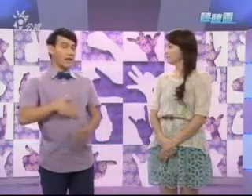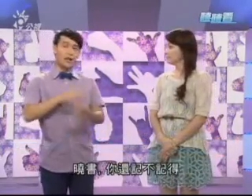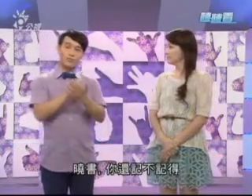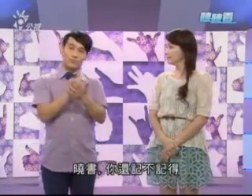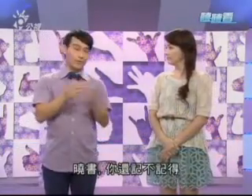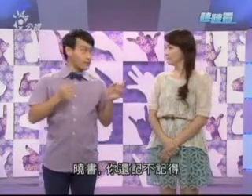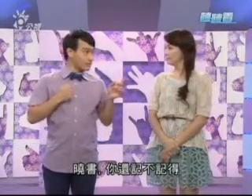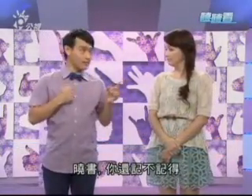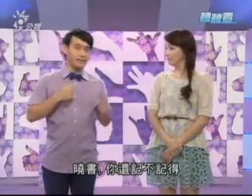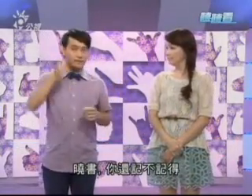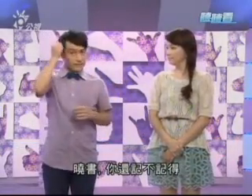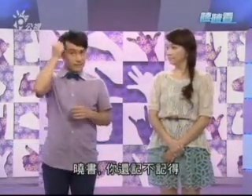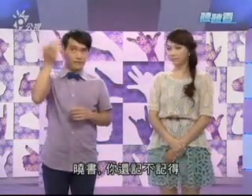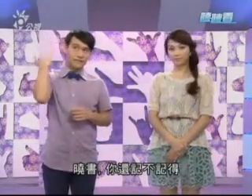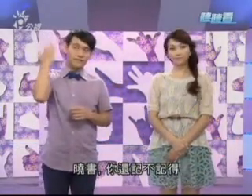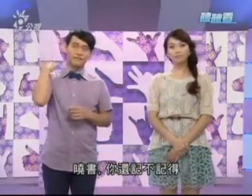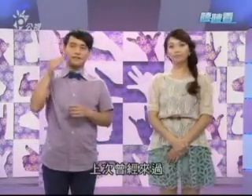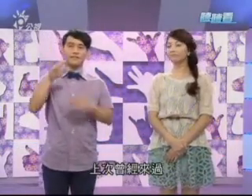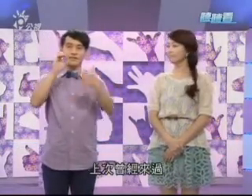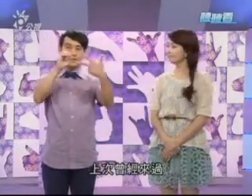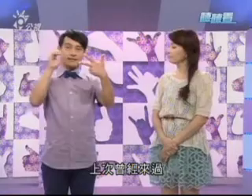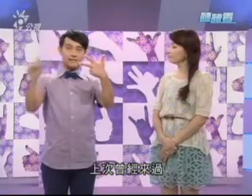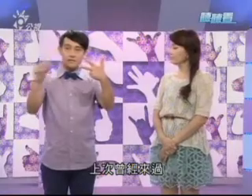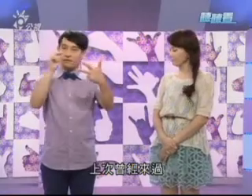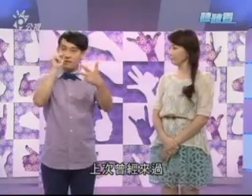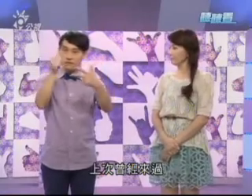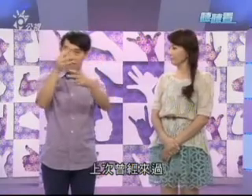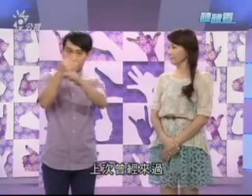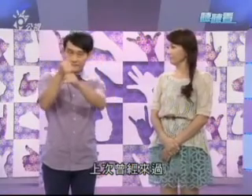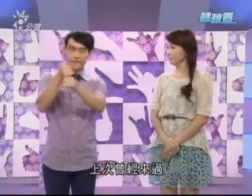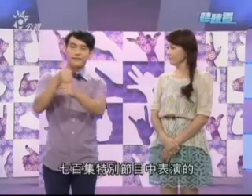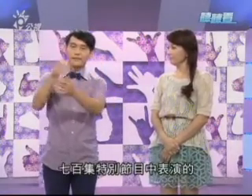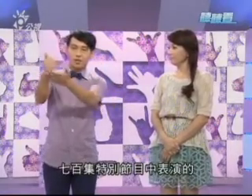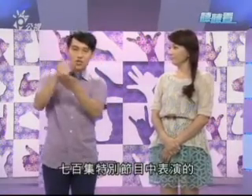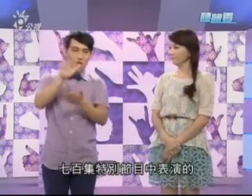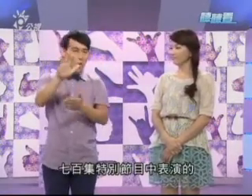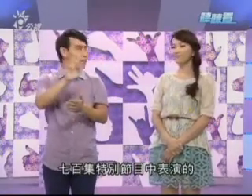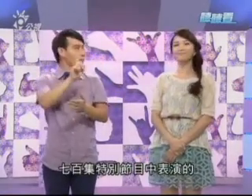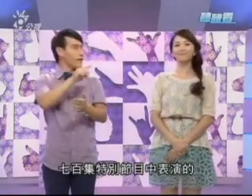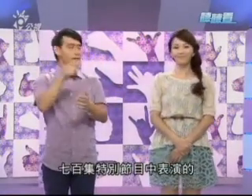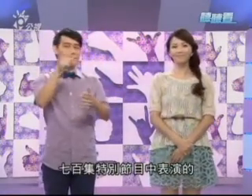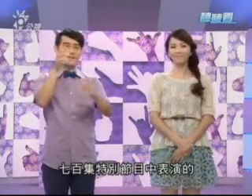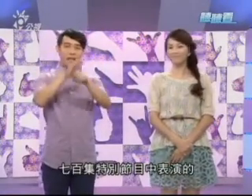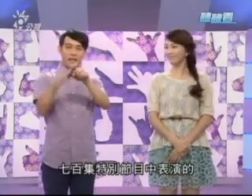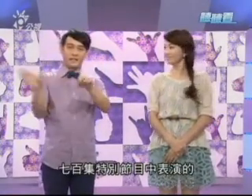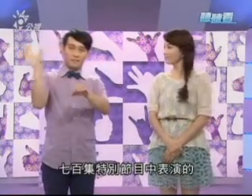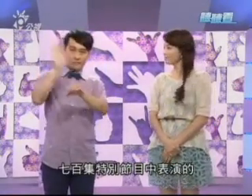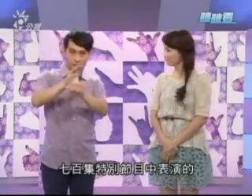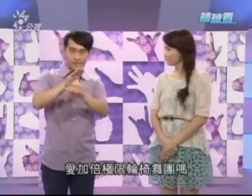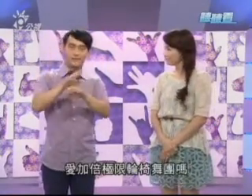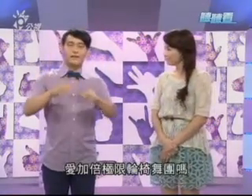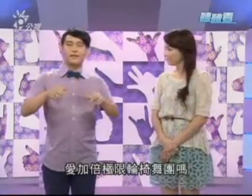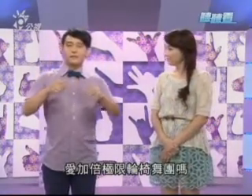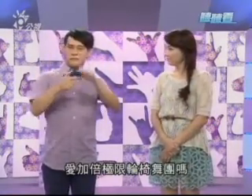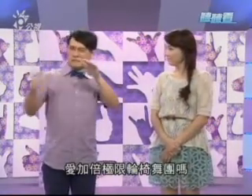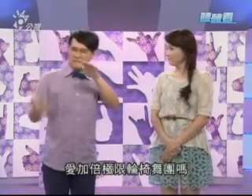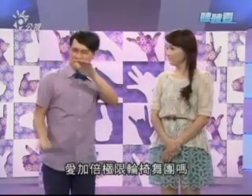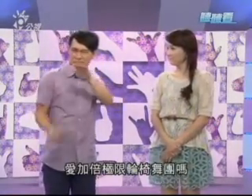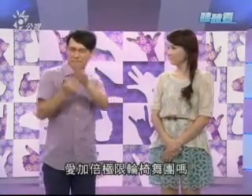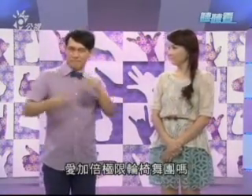叔啊，你还记不记得上次曾经来过700集特别节目中表演的爱加倍极